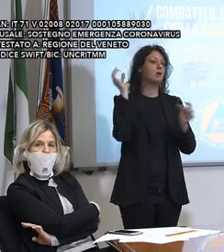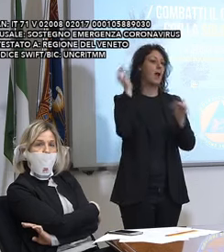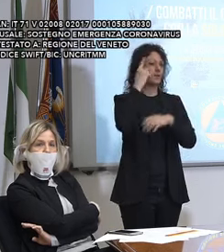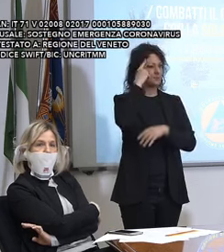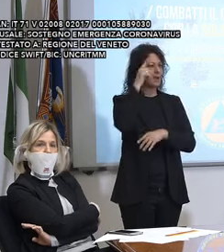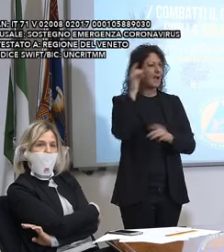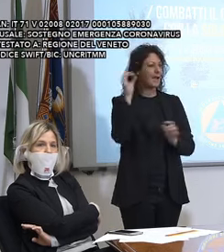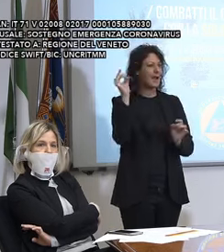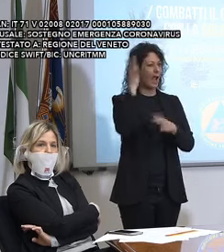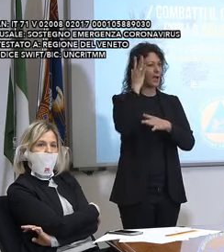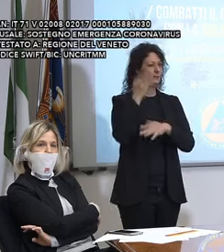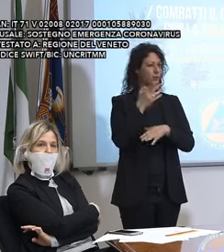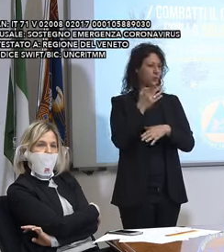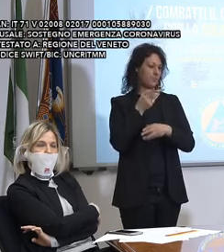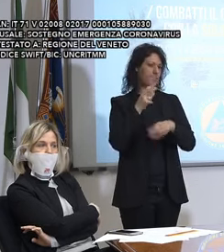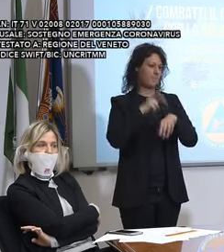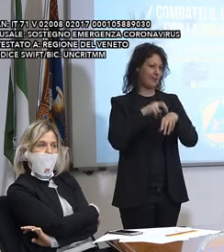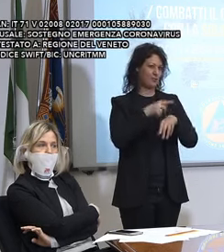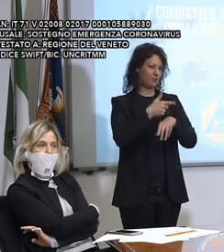a pochi risultati.